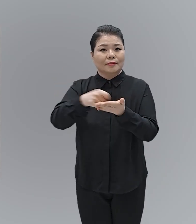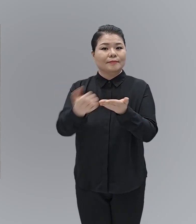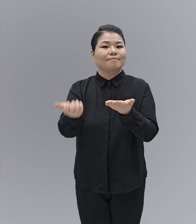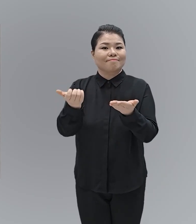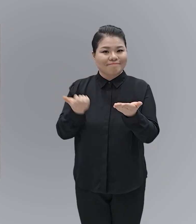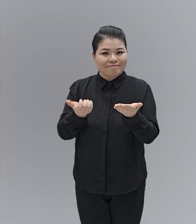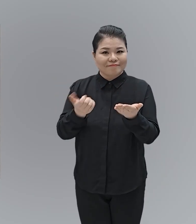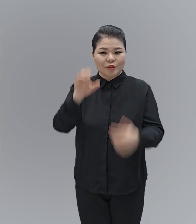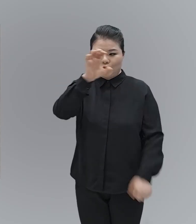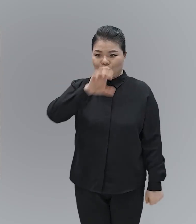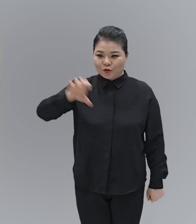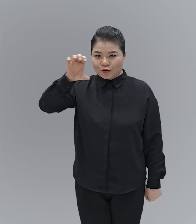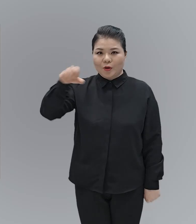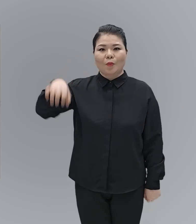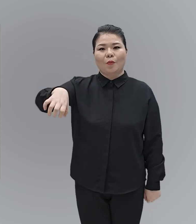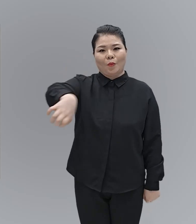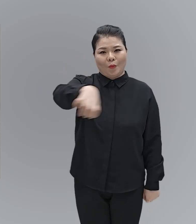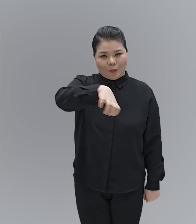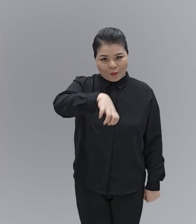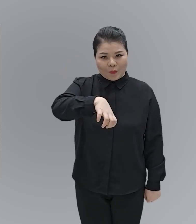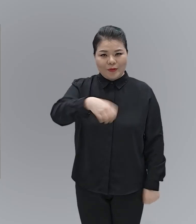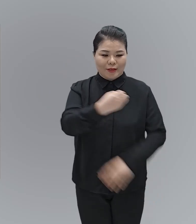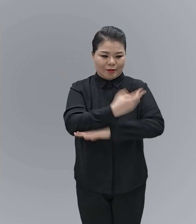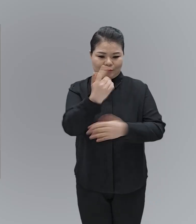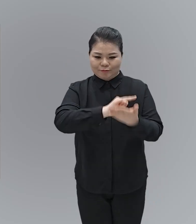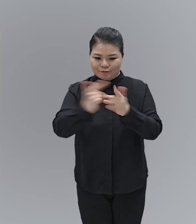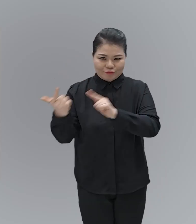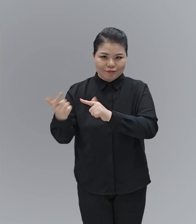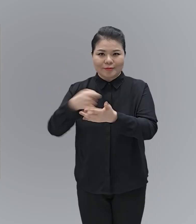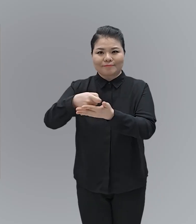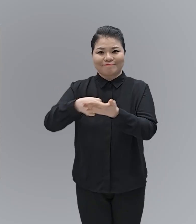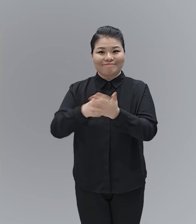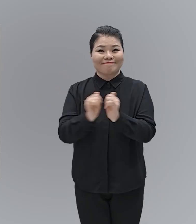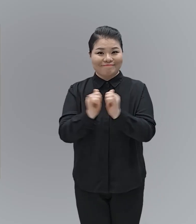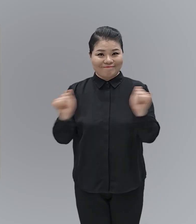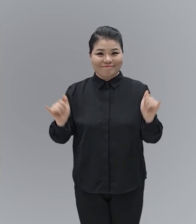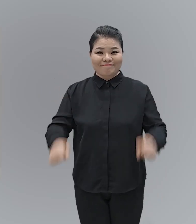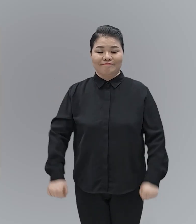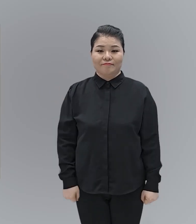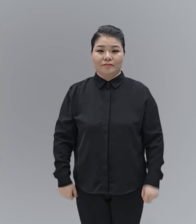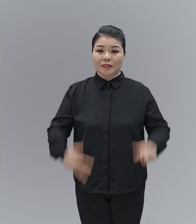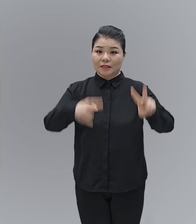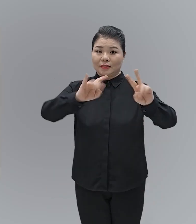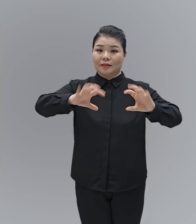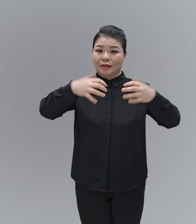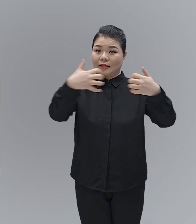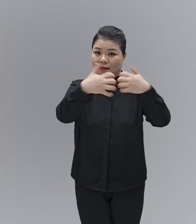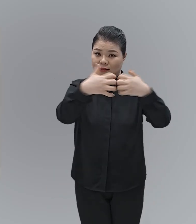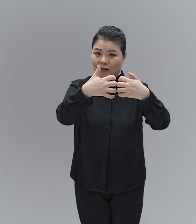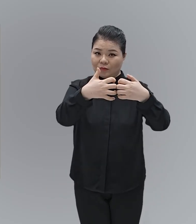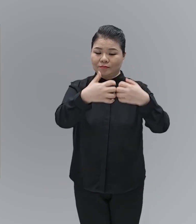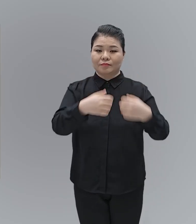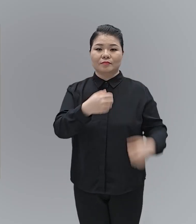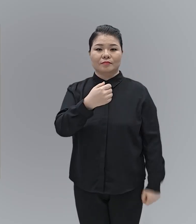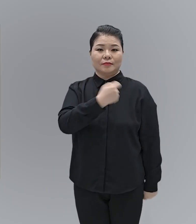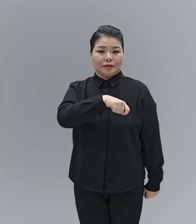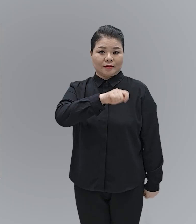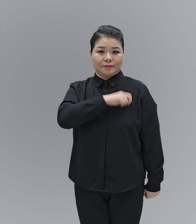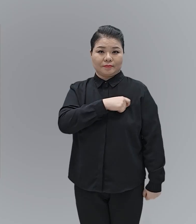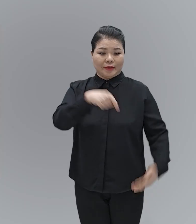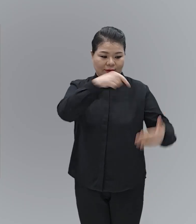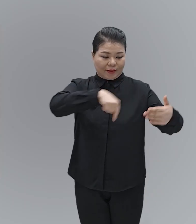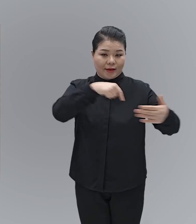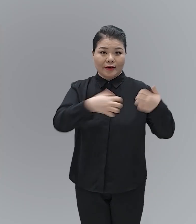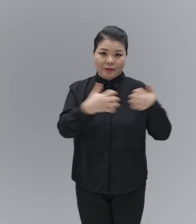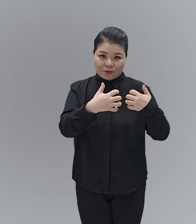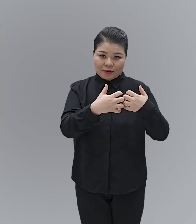그는 유럽을 무대로 취재 현장을 누빈 저널리스트. 제2차 세계대전, 스페인 내전,